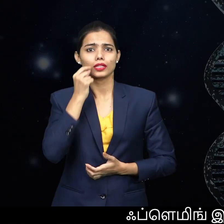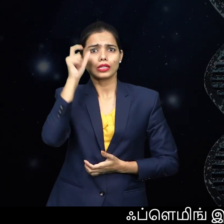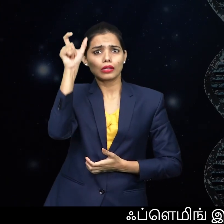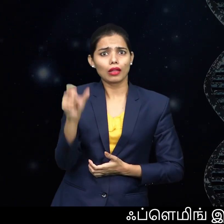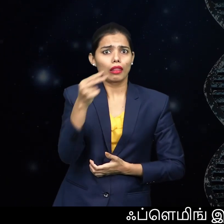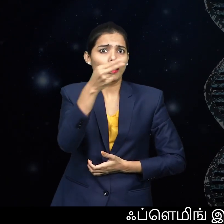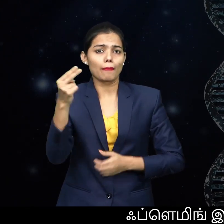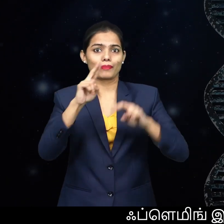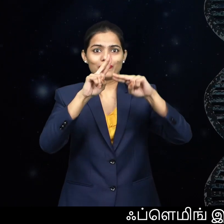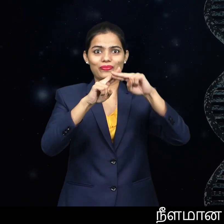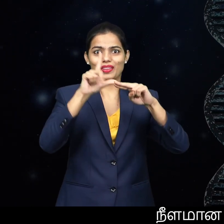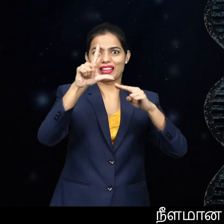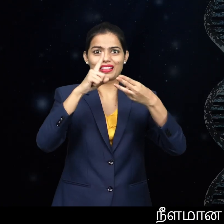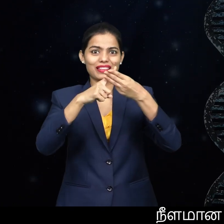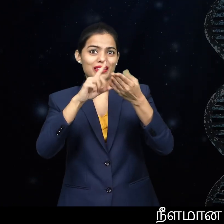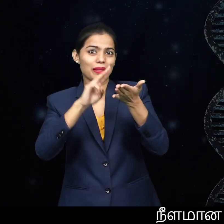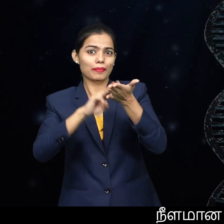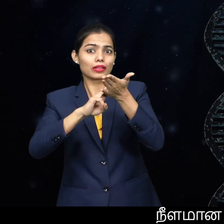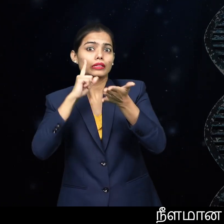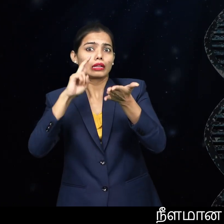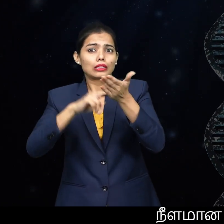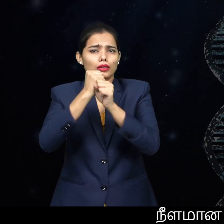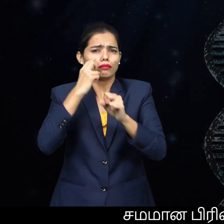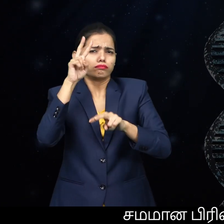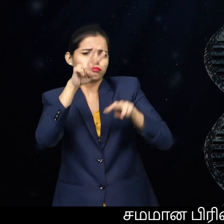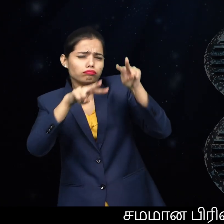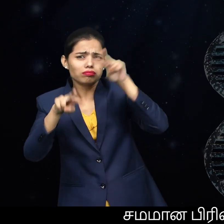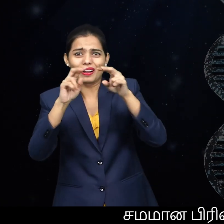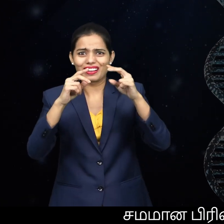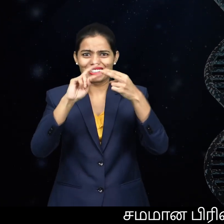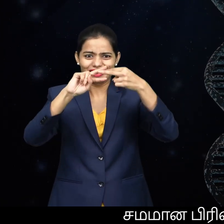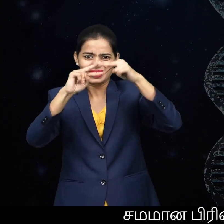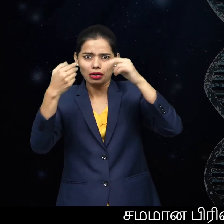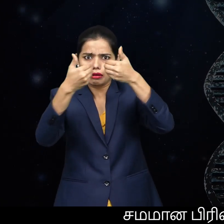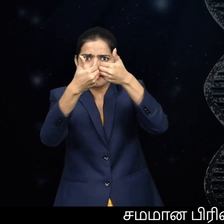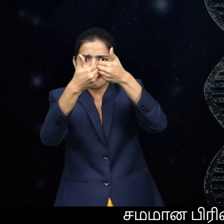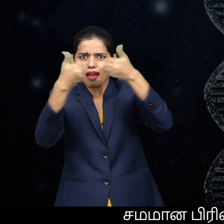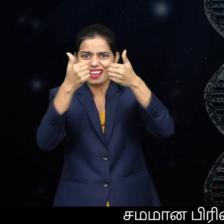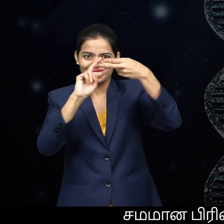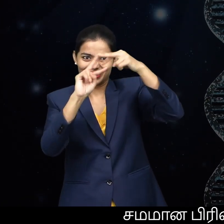ஃப்ளமிங் இந்த உறுப்புகளின் நீளமான பிளவு மற்றும் சமமான பிரிவை கவனித்தார்.